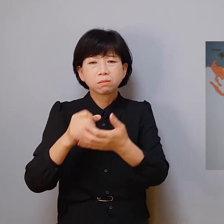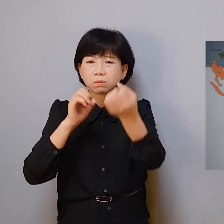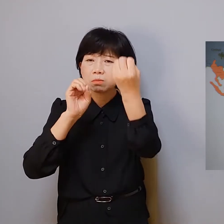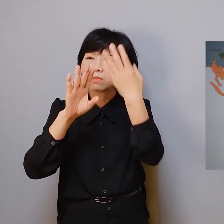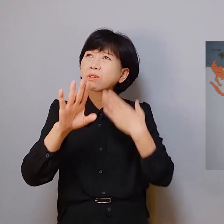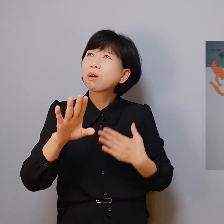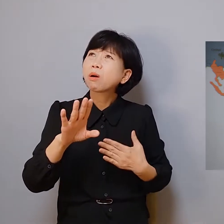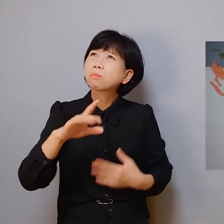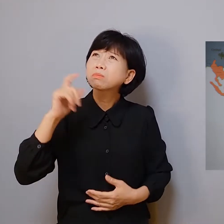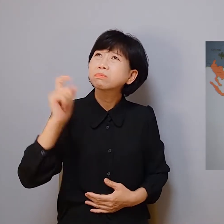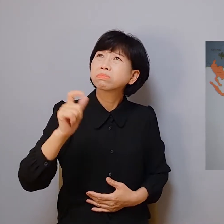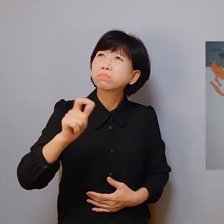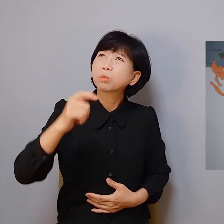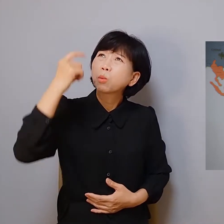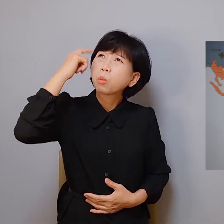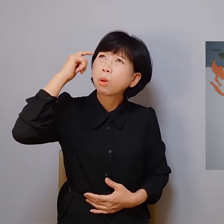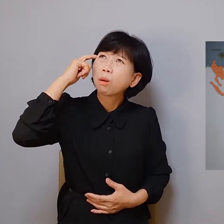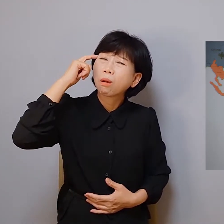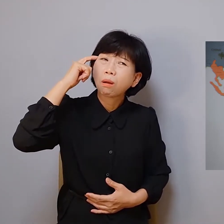응답하지 않으시는 거지요?